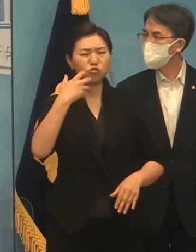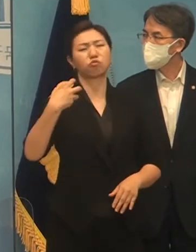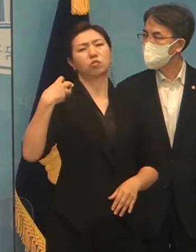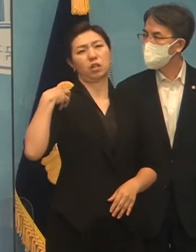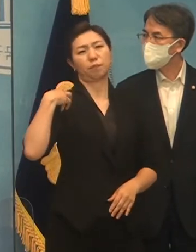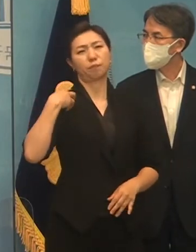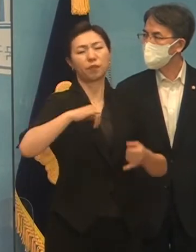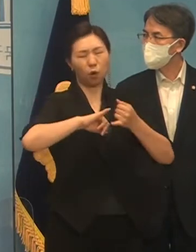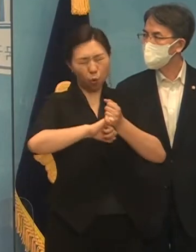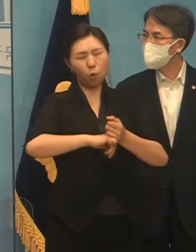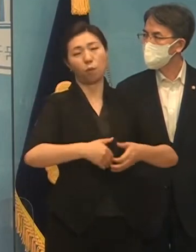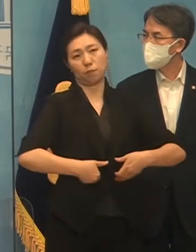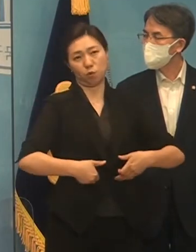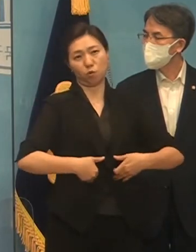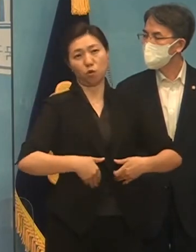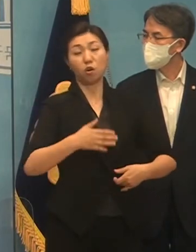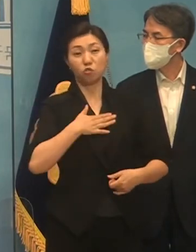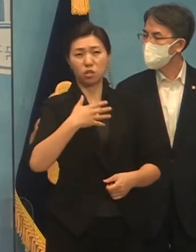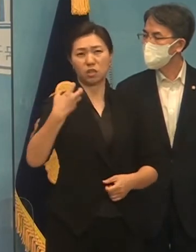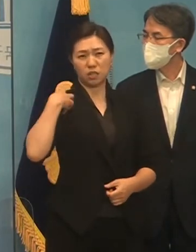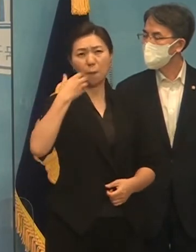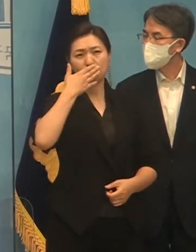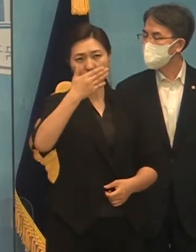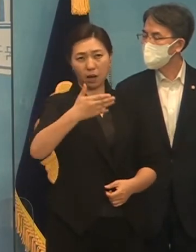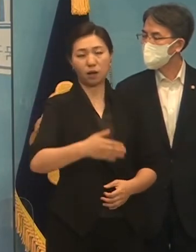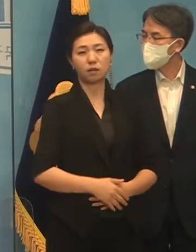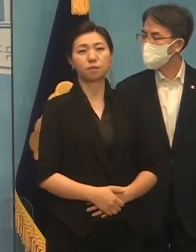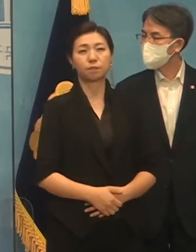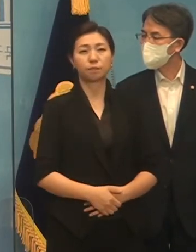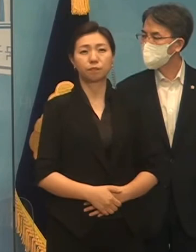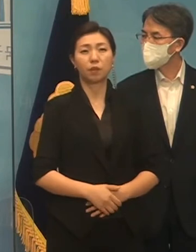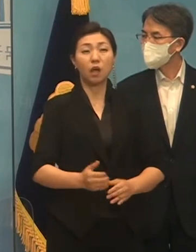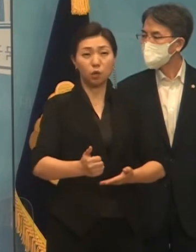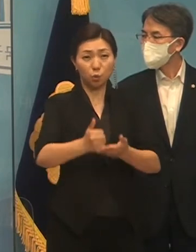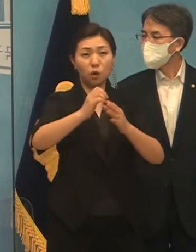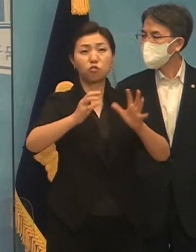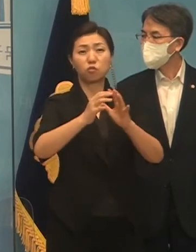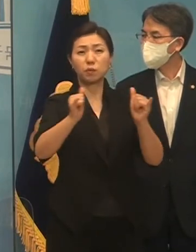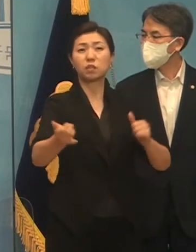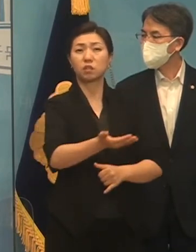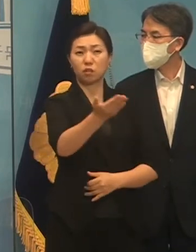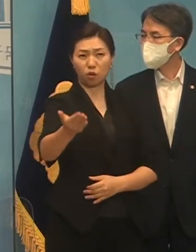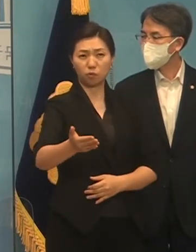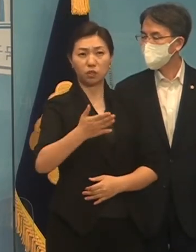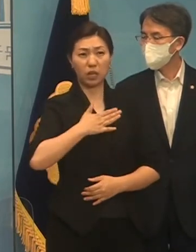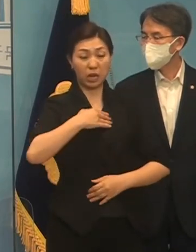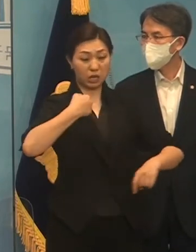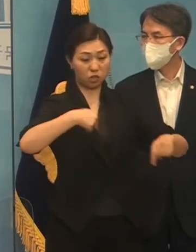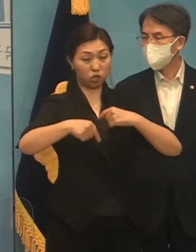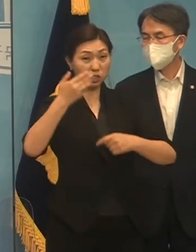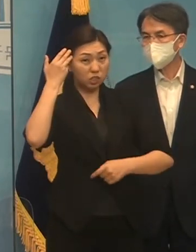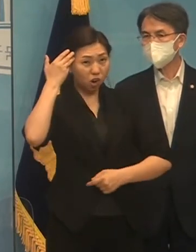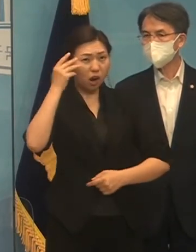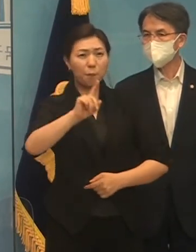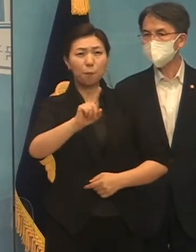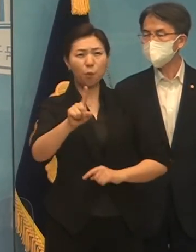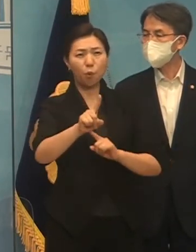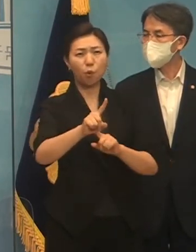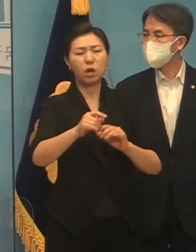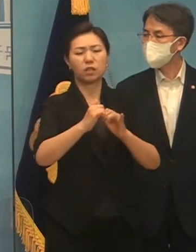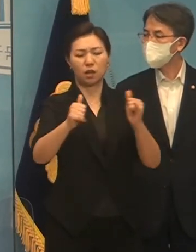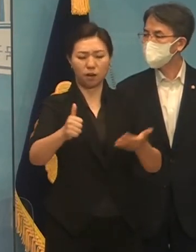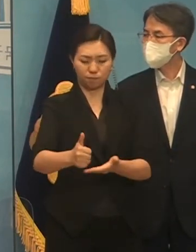합니다. 그리고 할 수 있습니다. 존경하는 국민 여러분, 제가 가진 정치 철학이 인간의